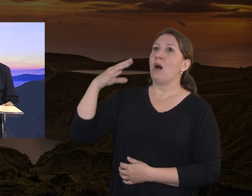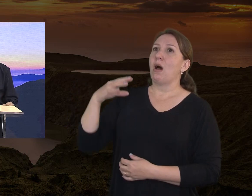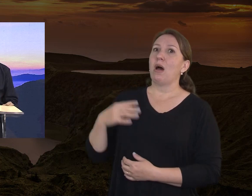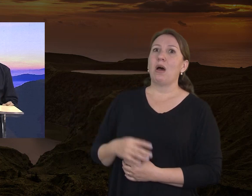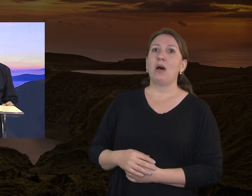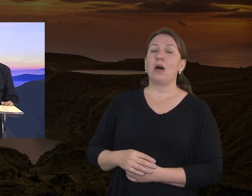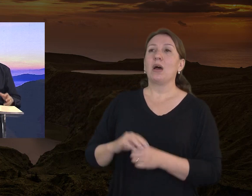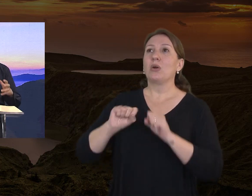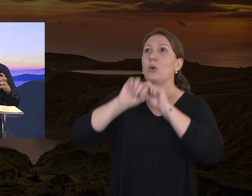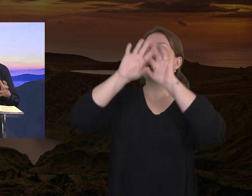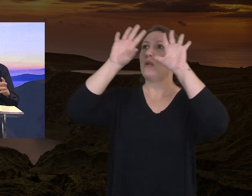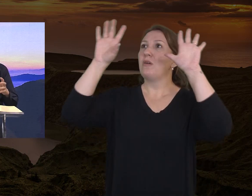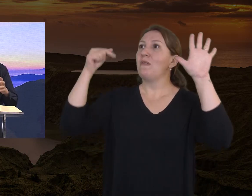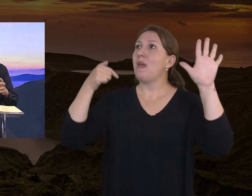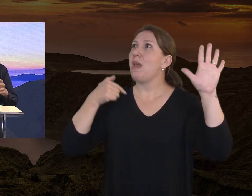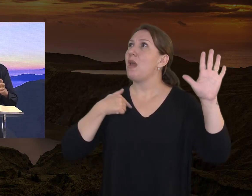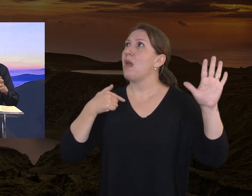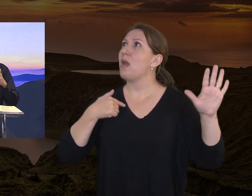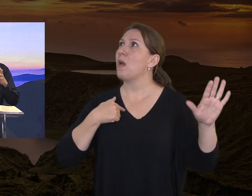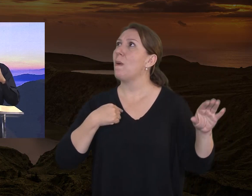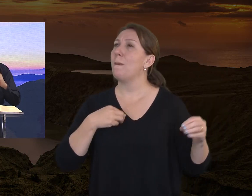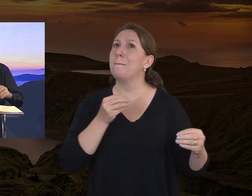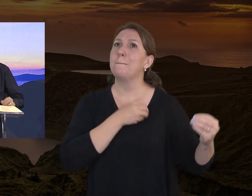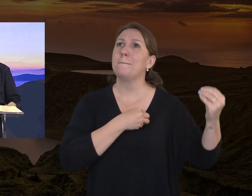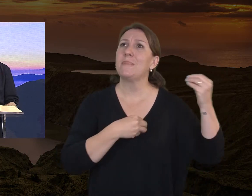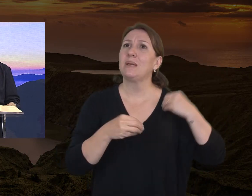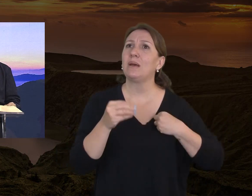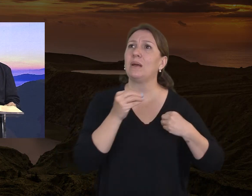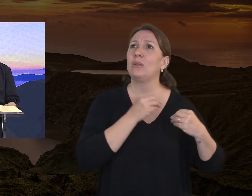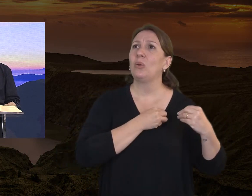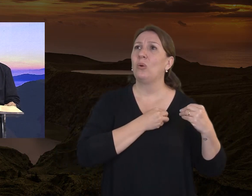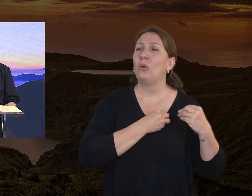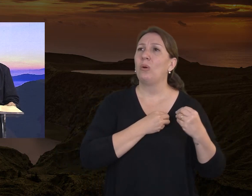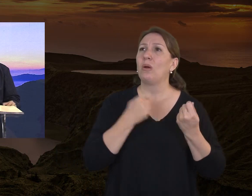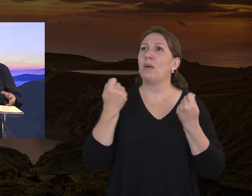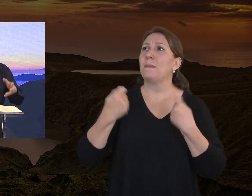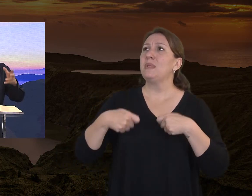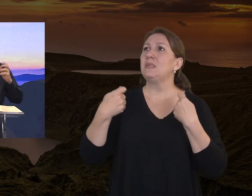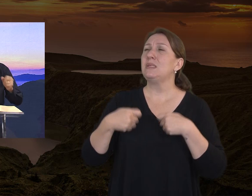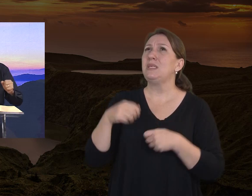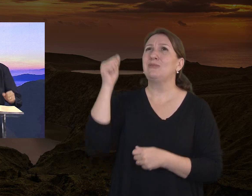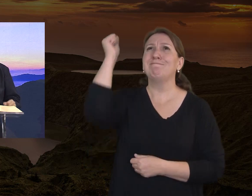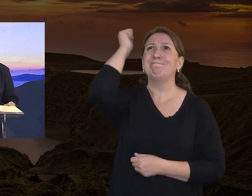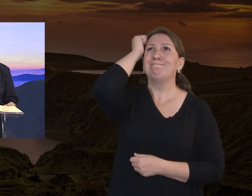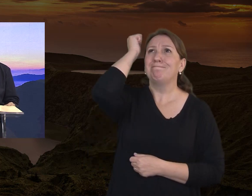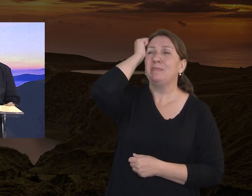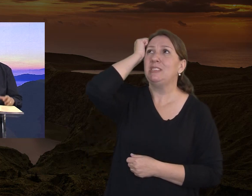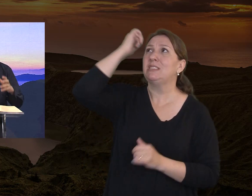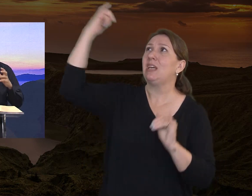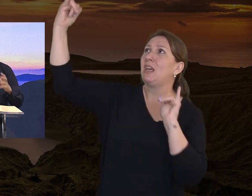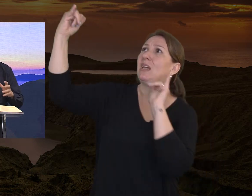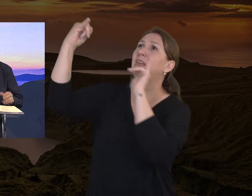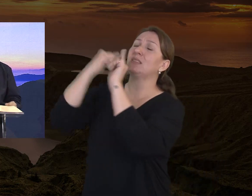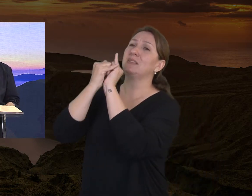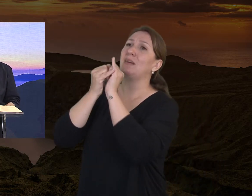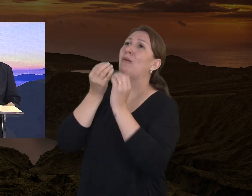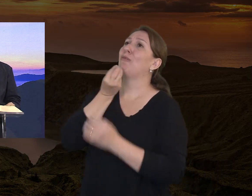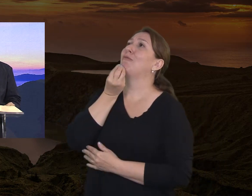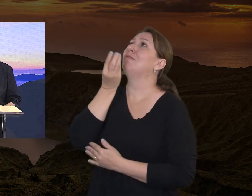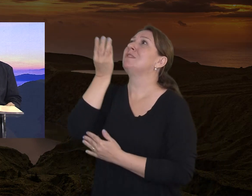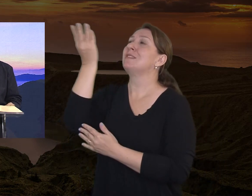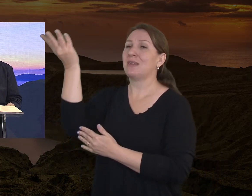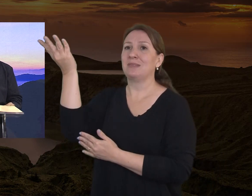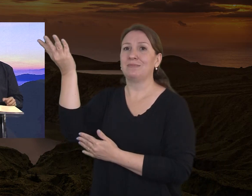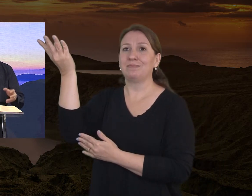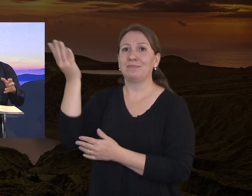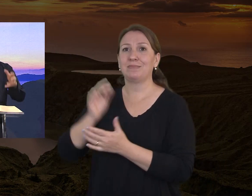como um pecador. Você pediu, né, o perdão de Deus, Deus então te iluminou, você confessou seus